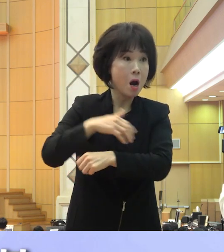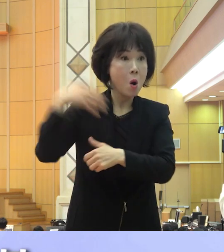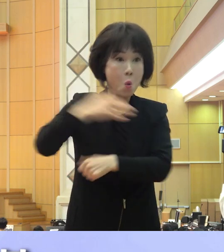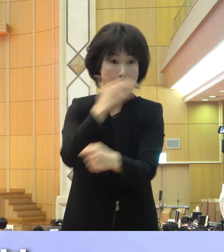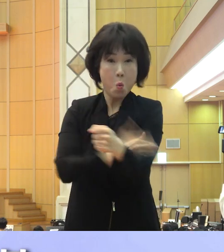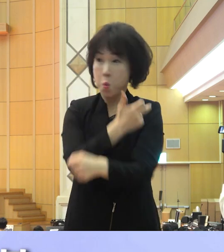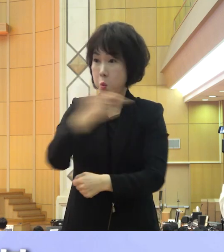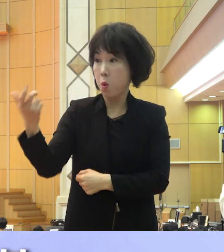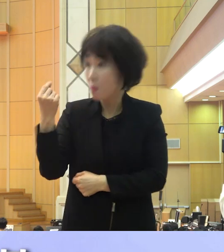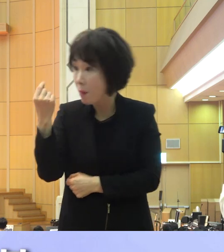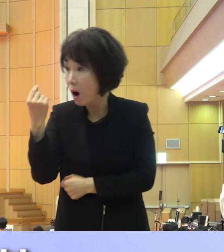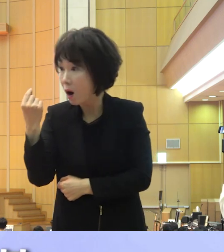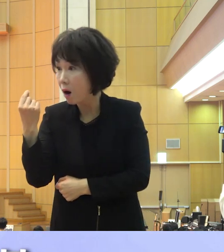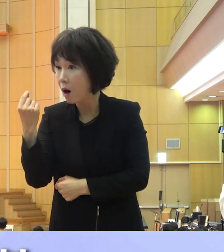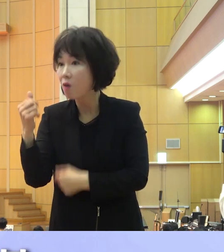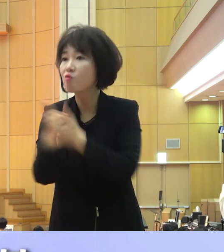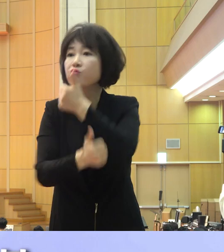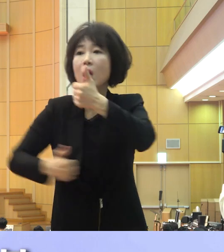요즘 보십시오.